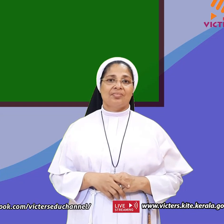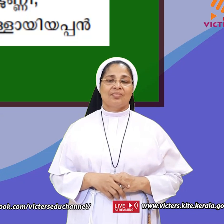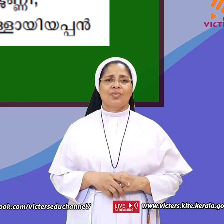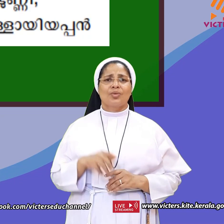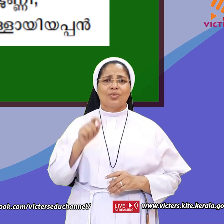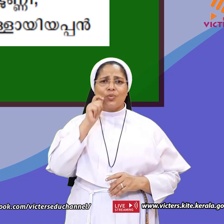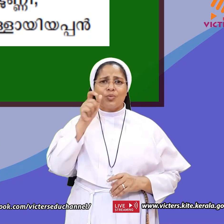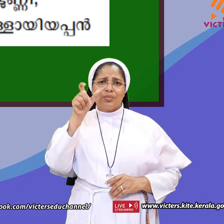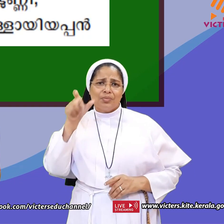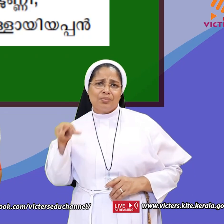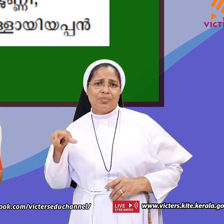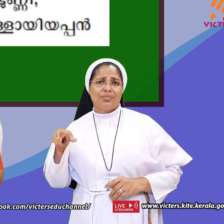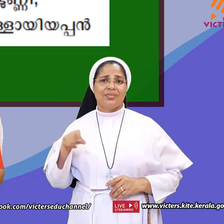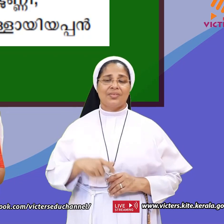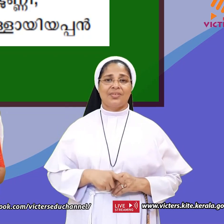കണ്ടുണ്ണിയുടെയും